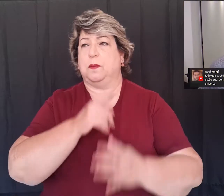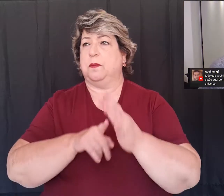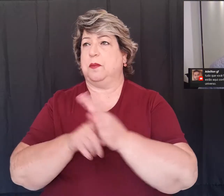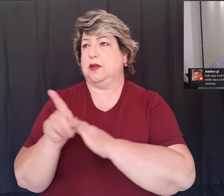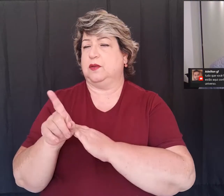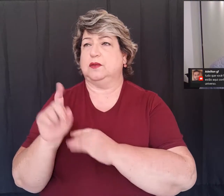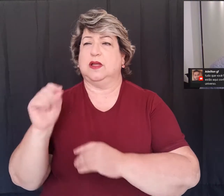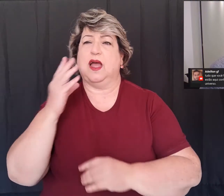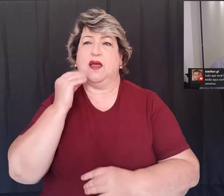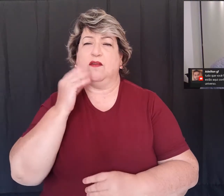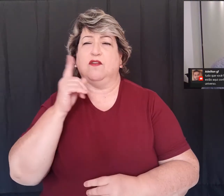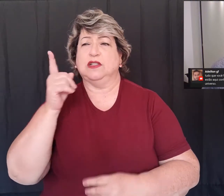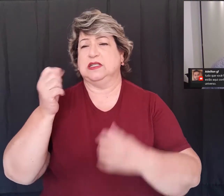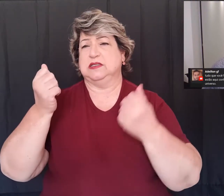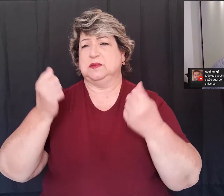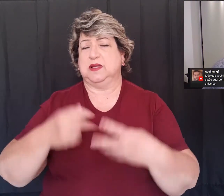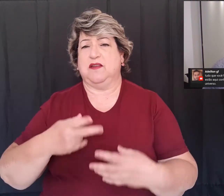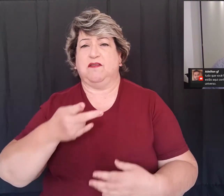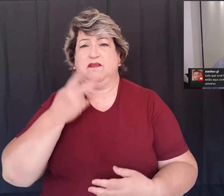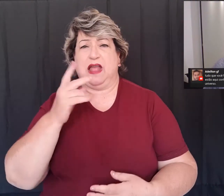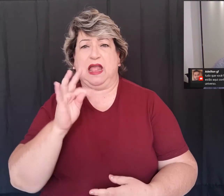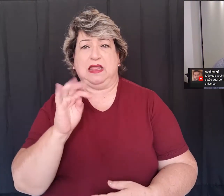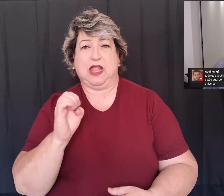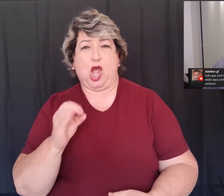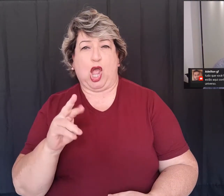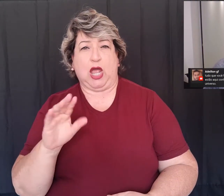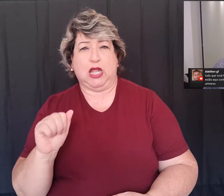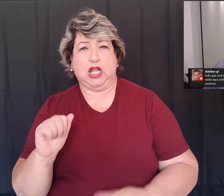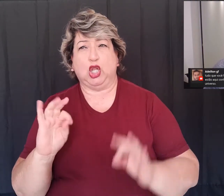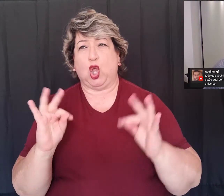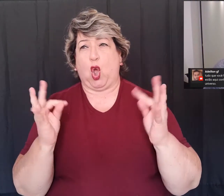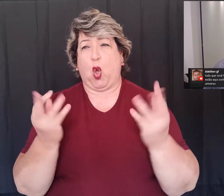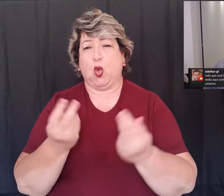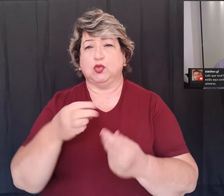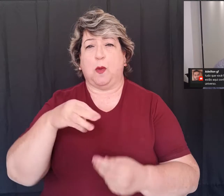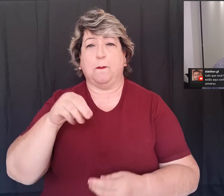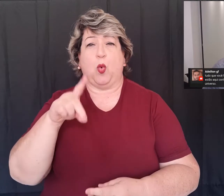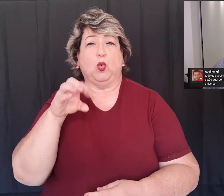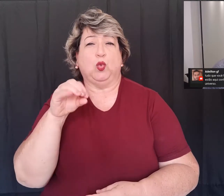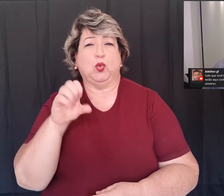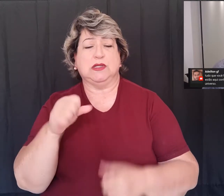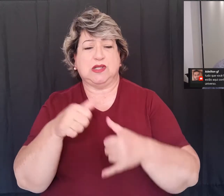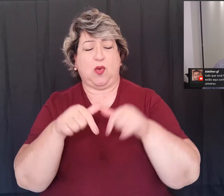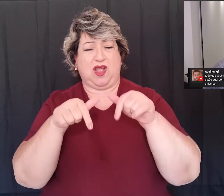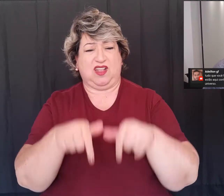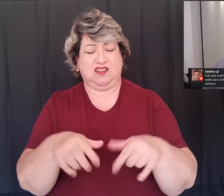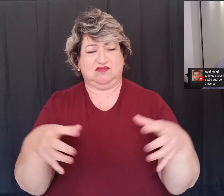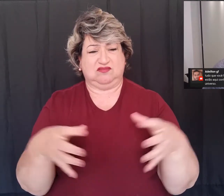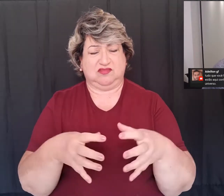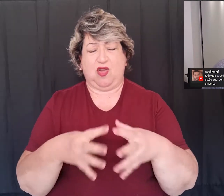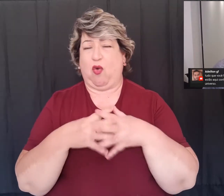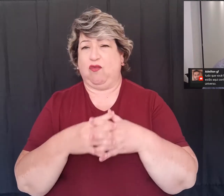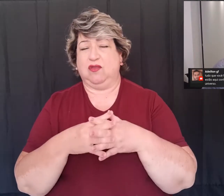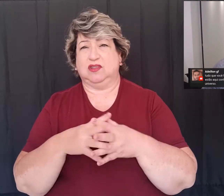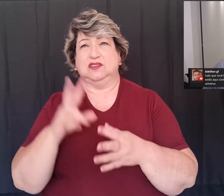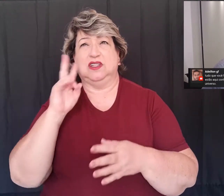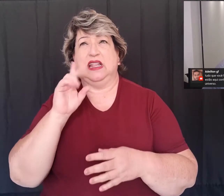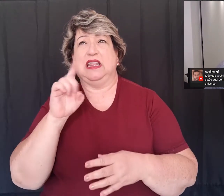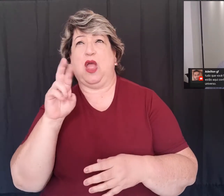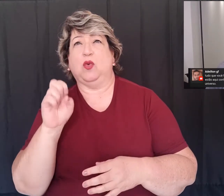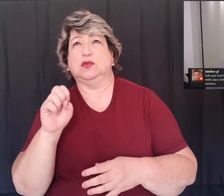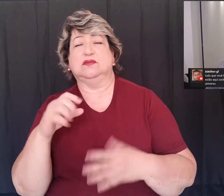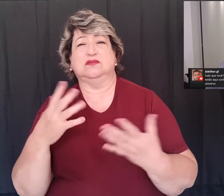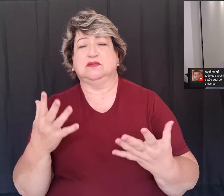Tudo o que você fala faz muito sentido, mas essa teoria de que todos os mundos estão aqui confundem muito a minha mente, a minha ideia